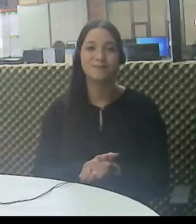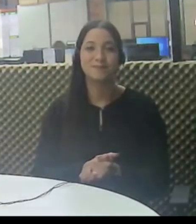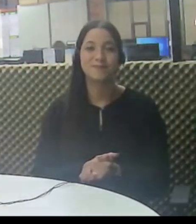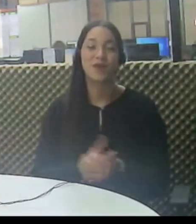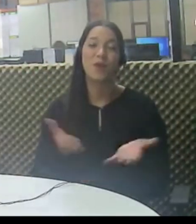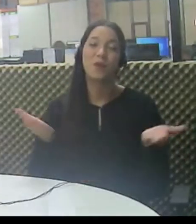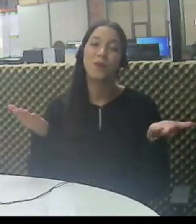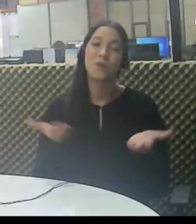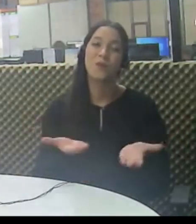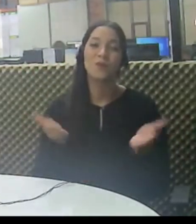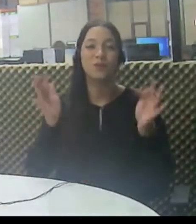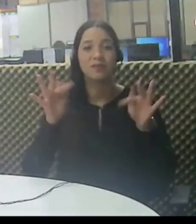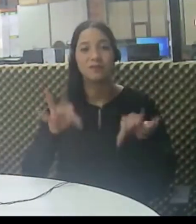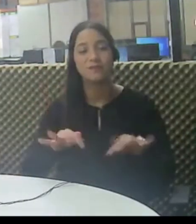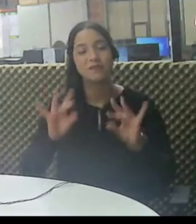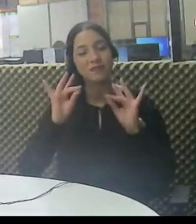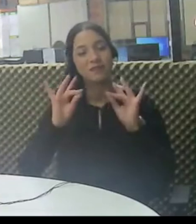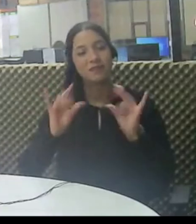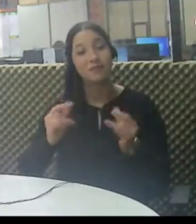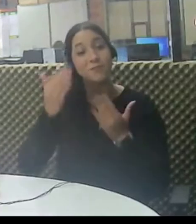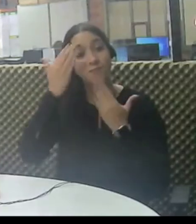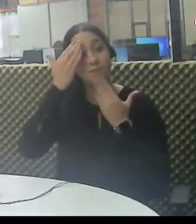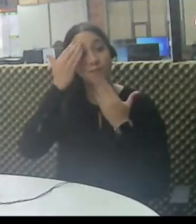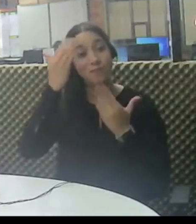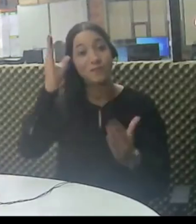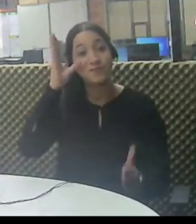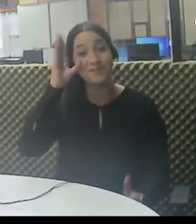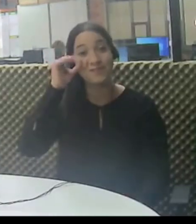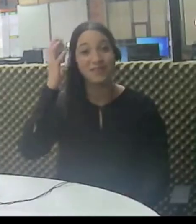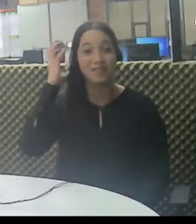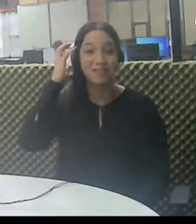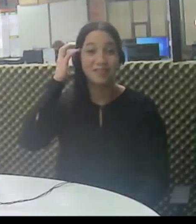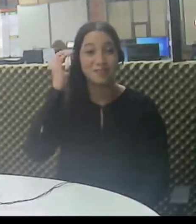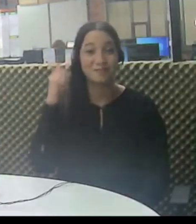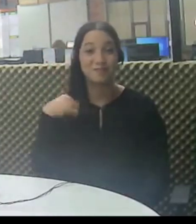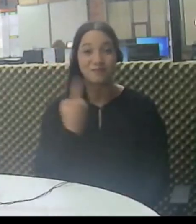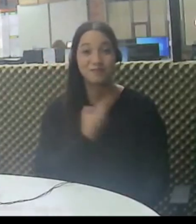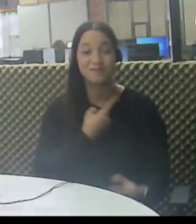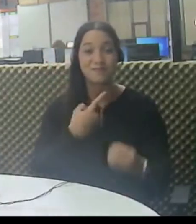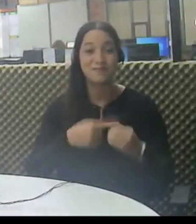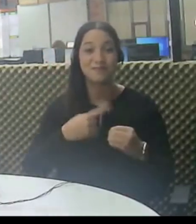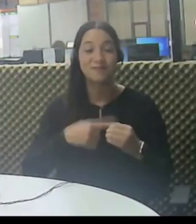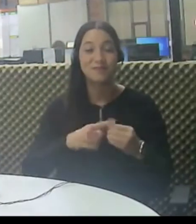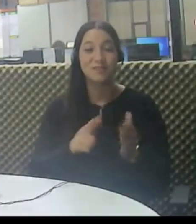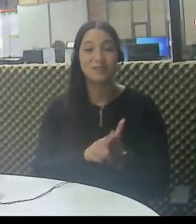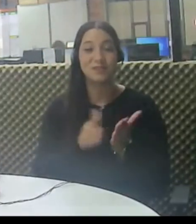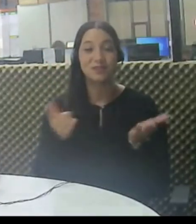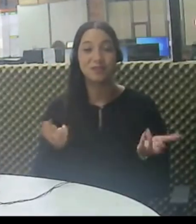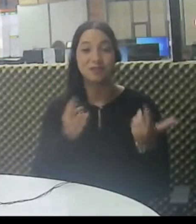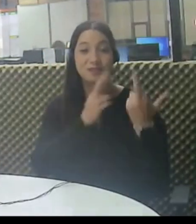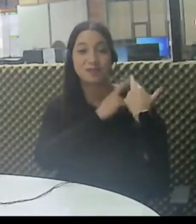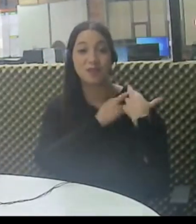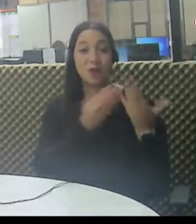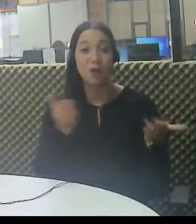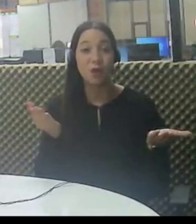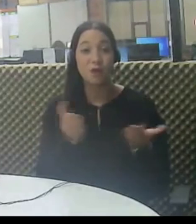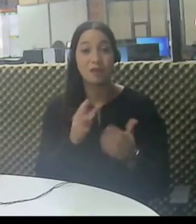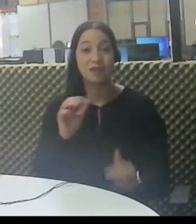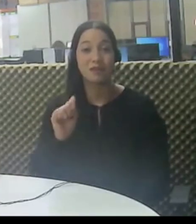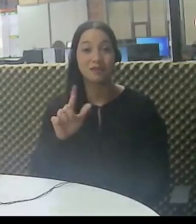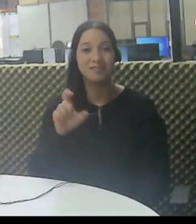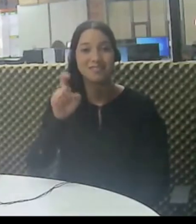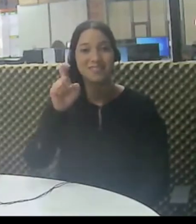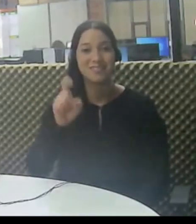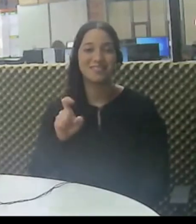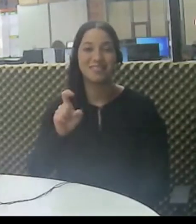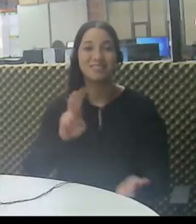E a edição de hoje fica por aqui. Obrigado pela sua audiência, Rádio Nossa Cidade. Jornalista responsável pela edição, Alex